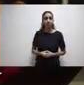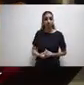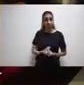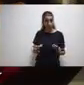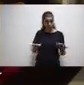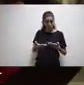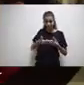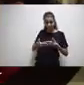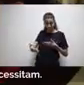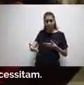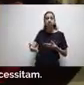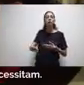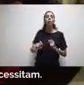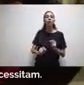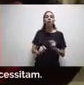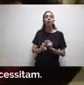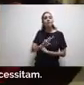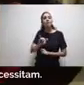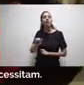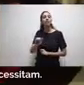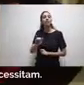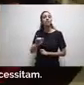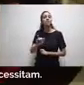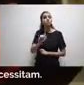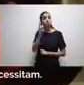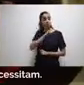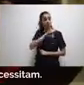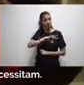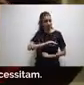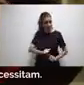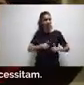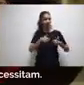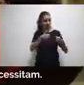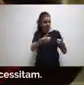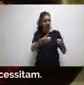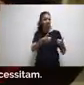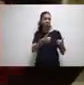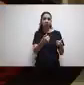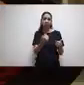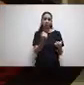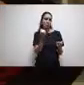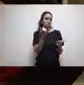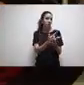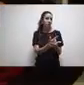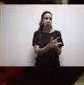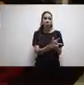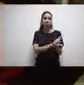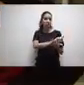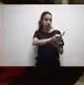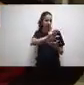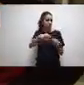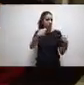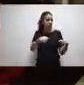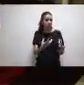viver mais, com a renda melhor, para dar até o que eles necessitam, porque é muita coisa,